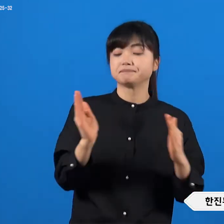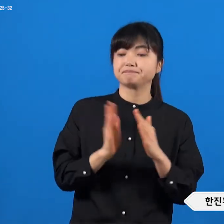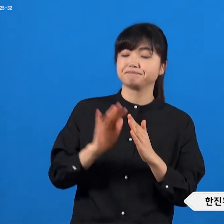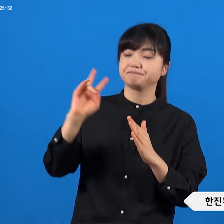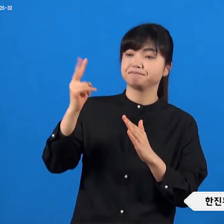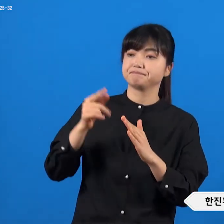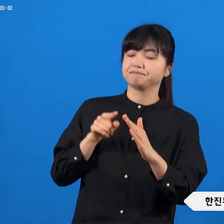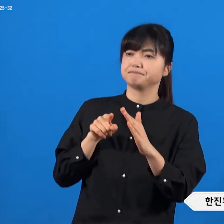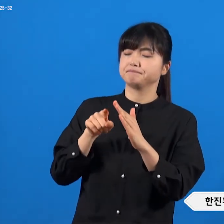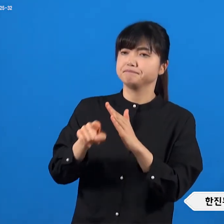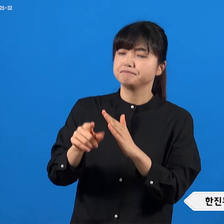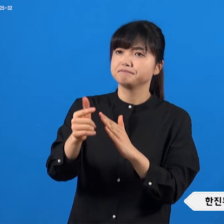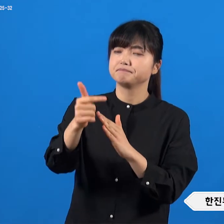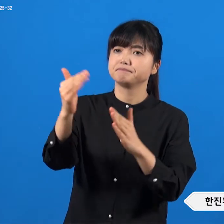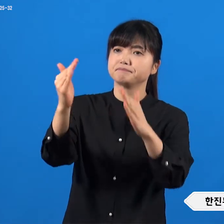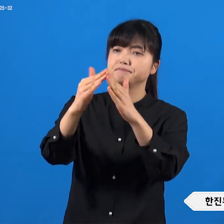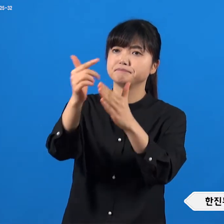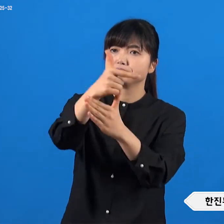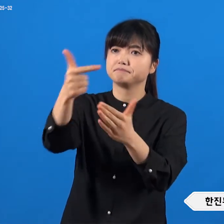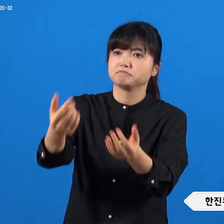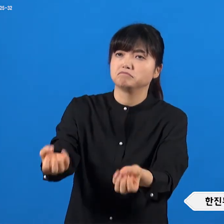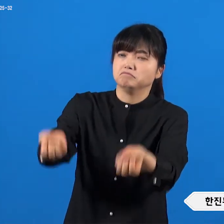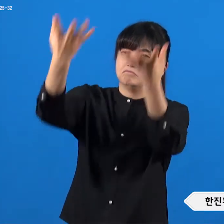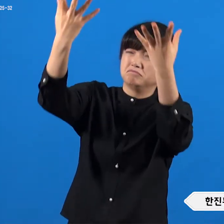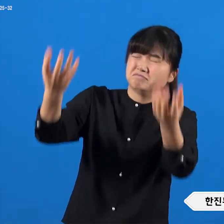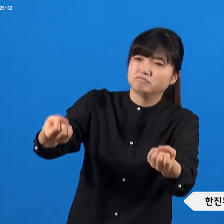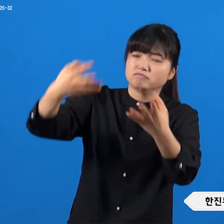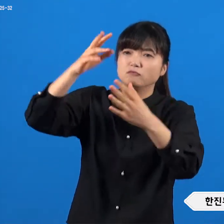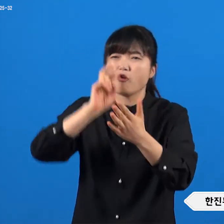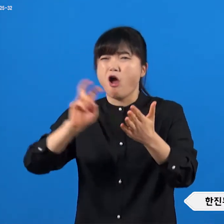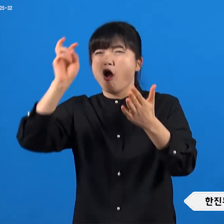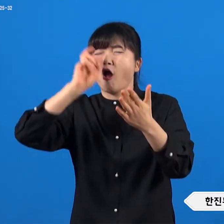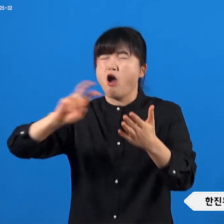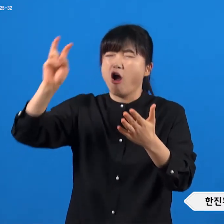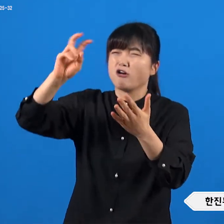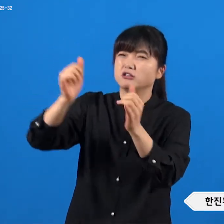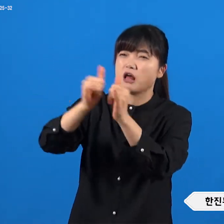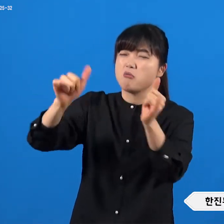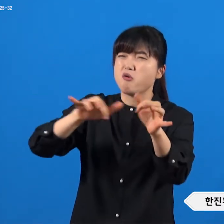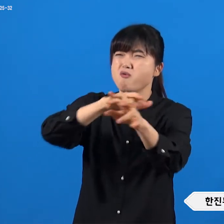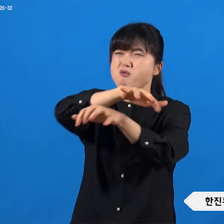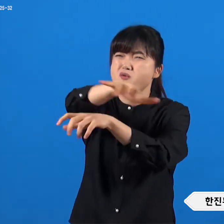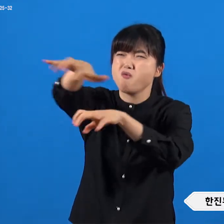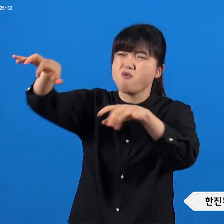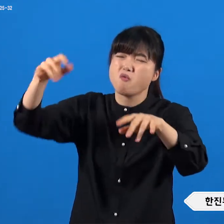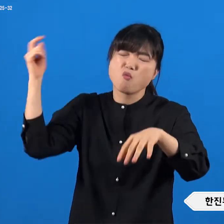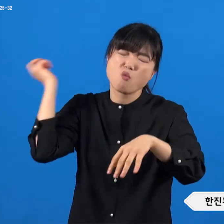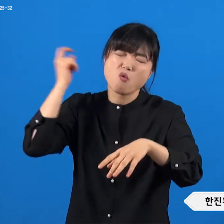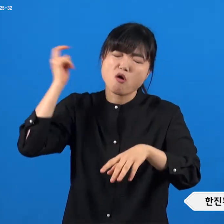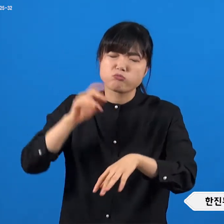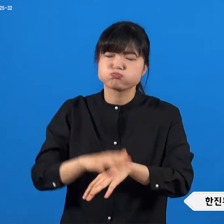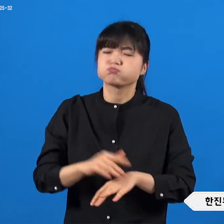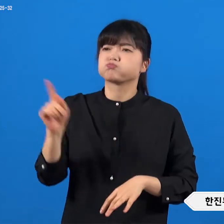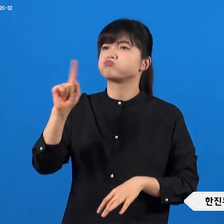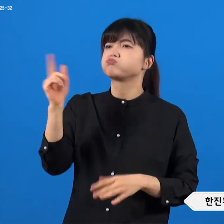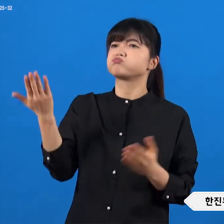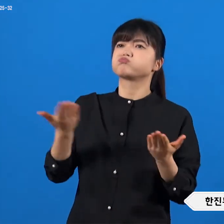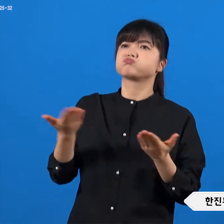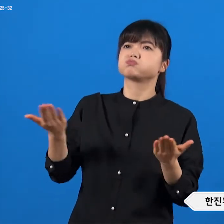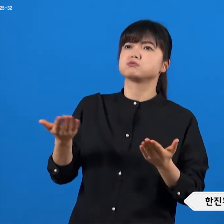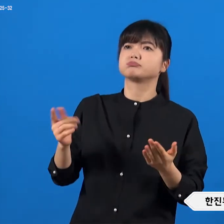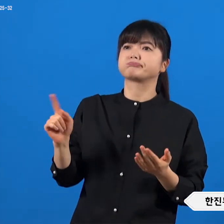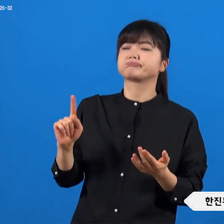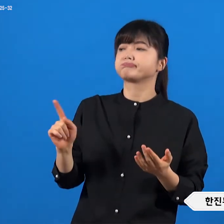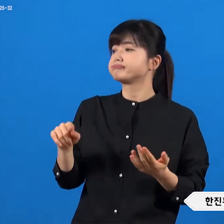돌아왔는데 집안에서 풍악 소리가 들리고 사람들 소리가 왁자지껄하게 들립니다. 뭔